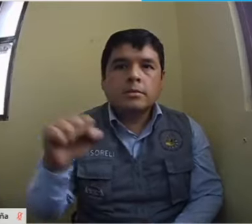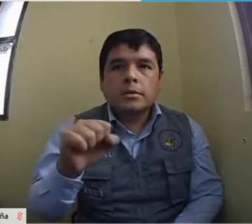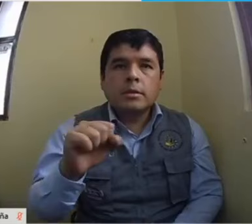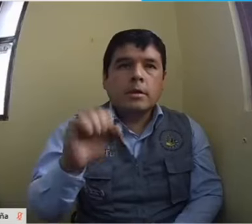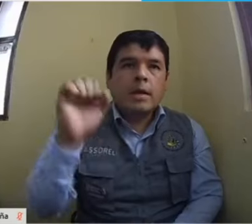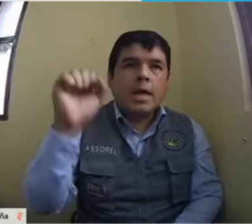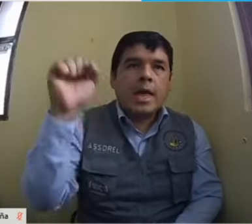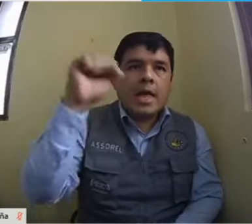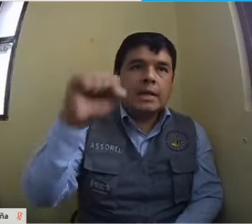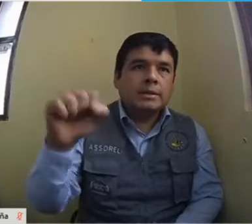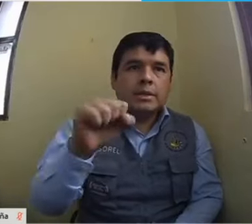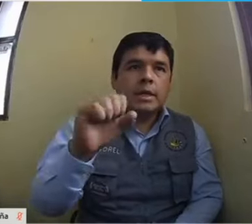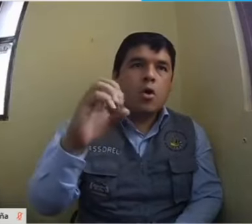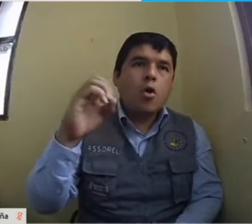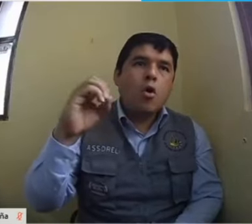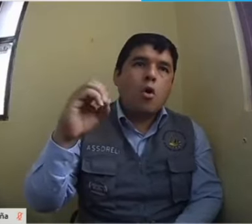Miren, ya